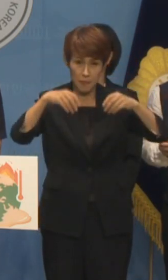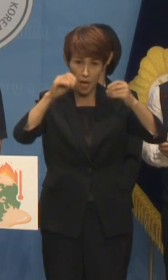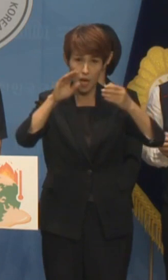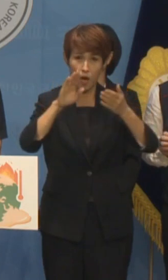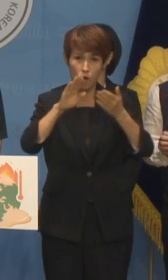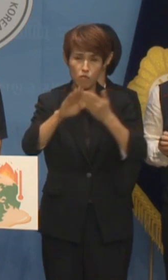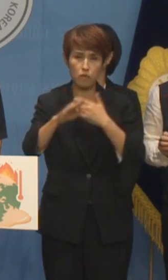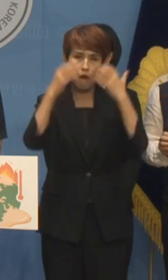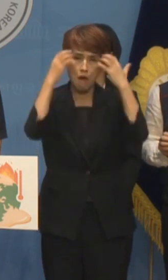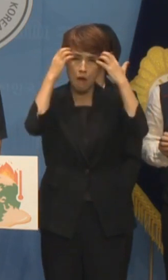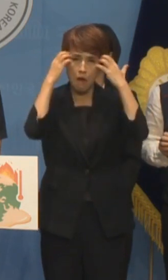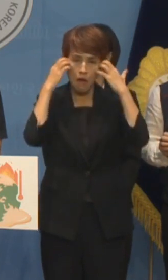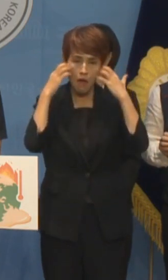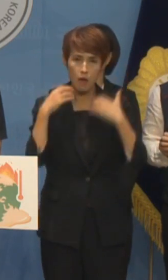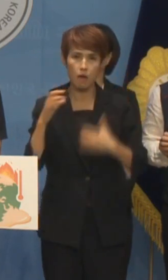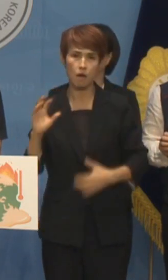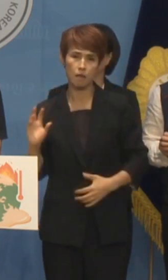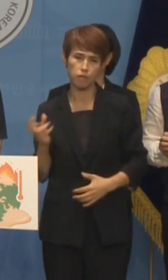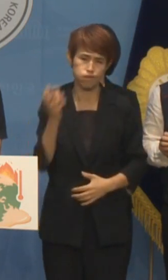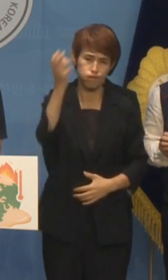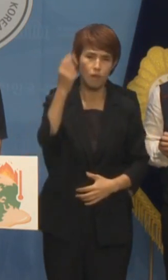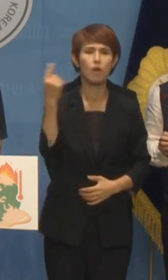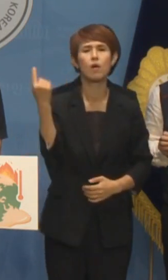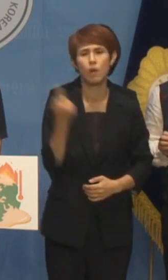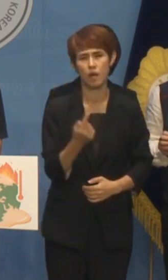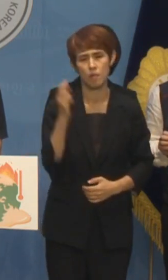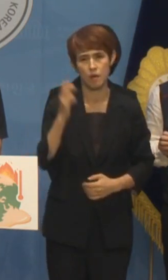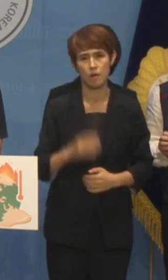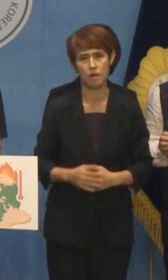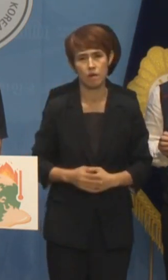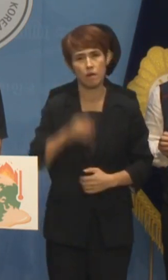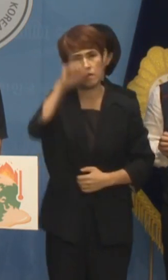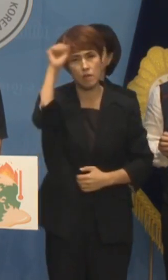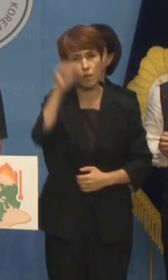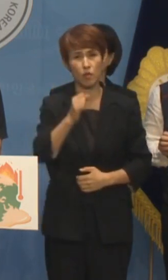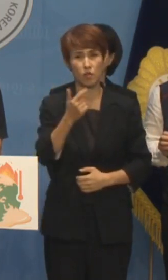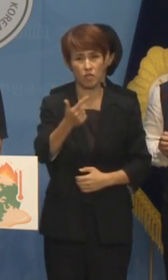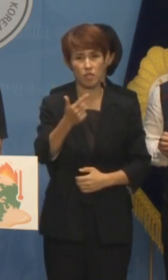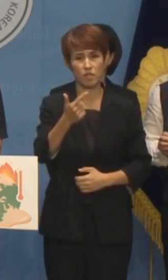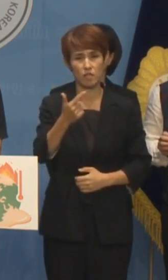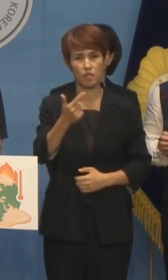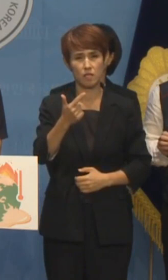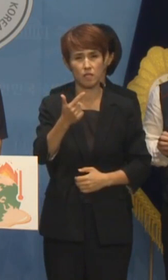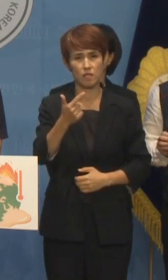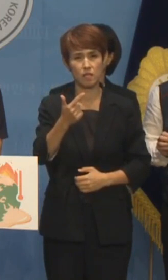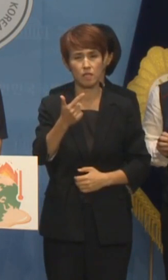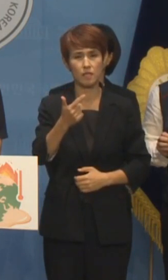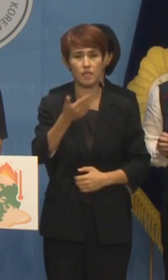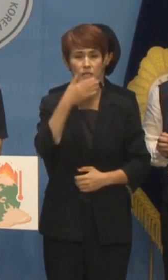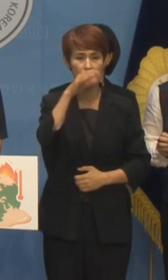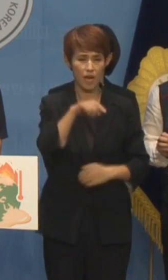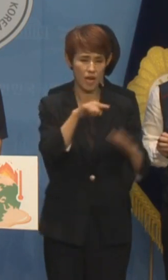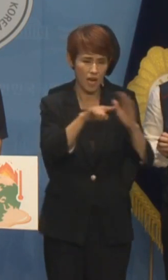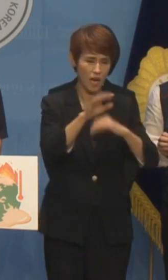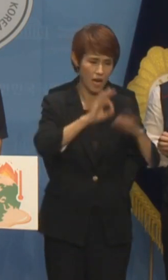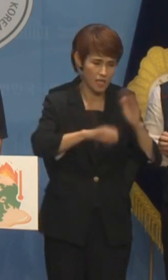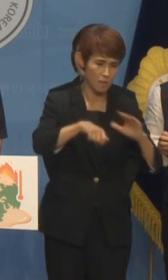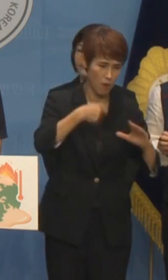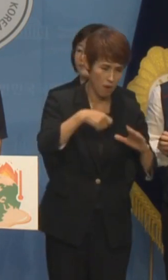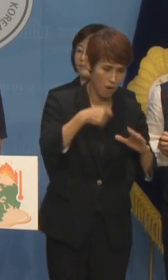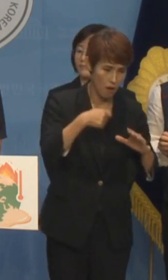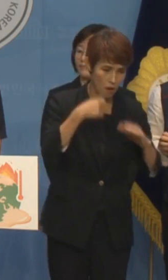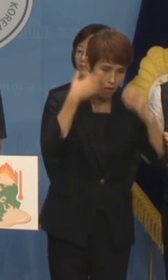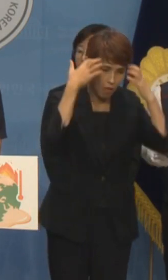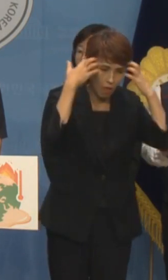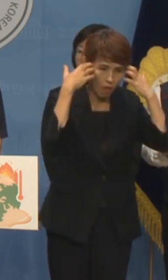태풍과의 싸움이 시작됩니다. 새벽 6시 한바 식당에서 아침을 먹기 시작하면 온몸에 땀이 나기